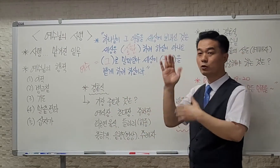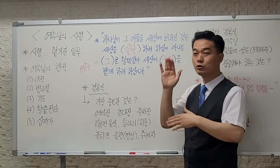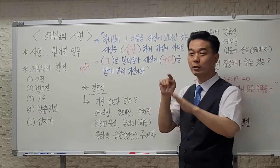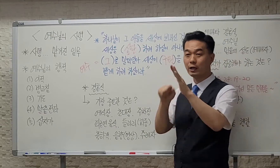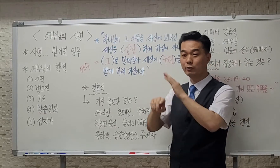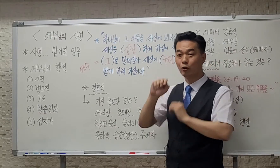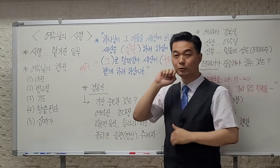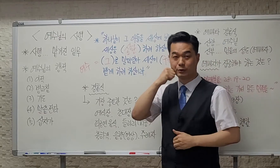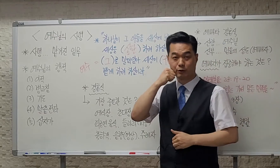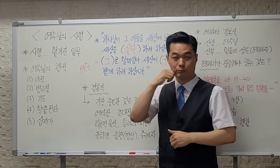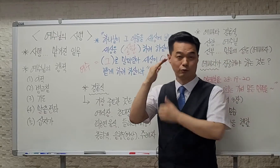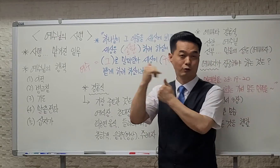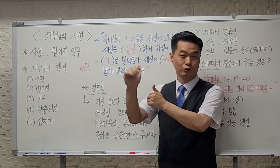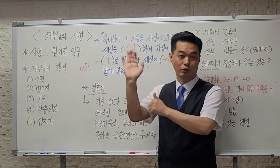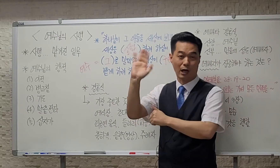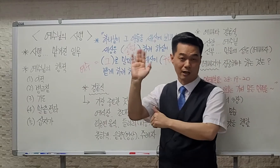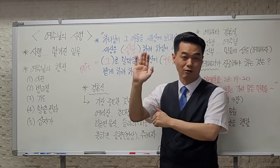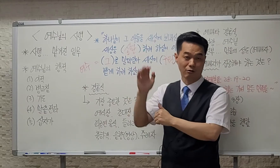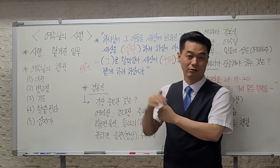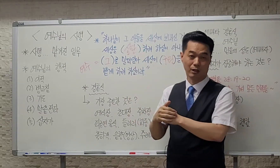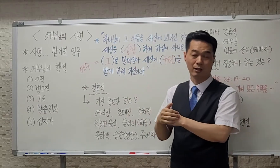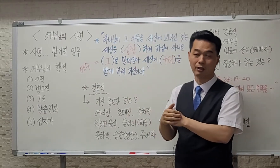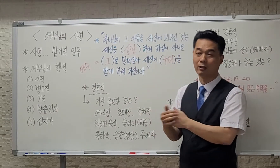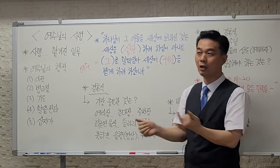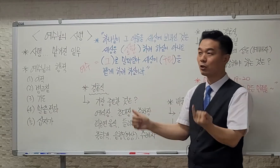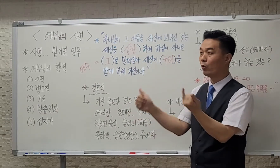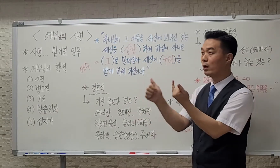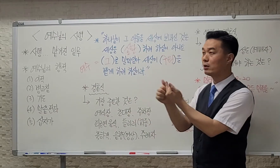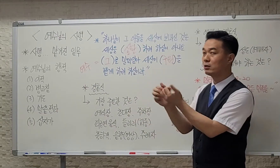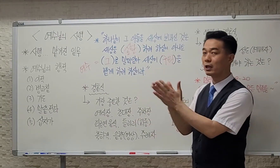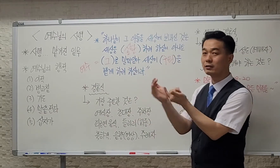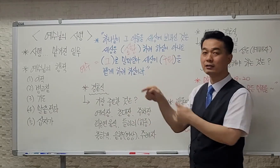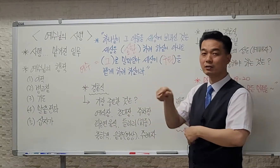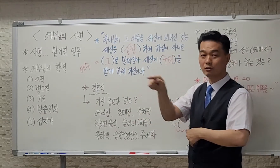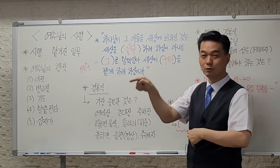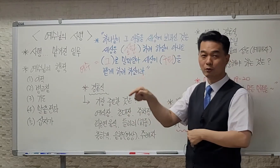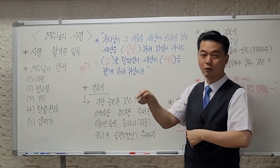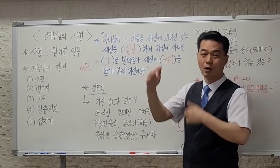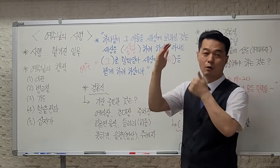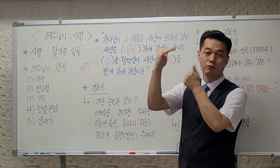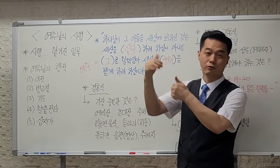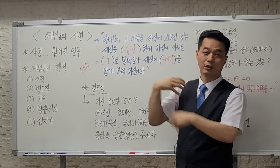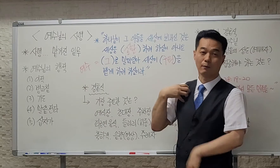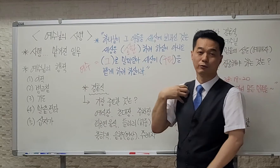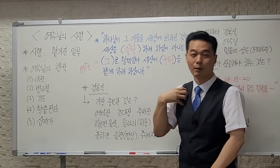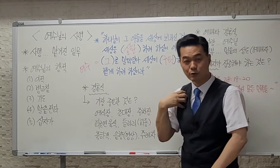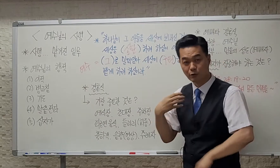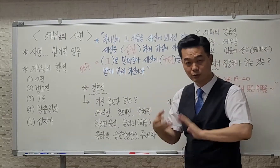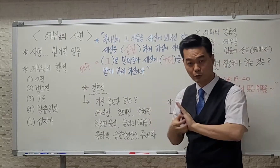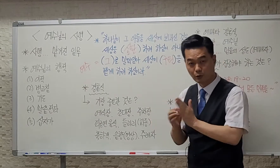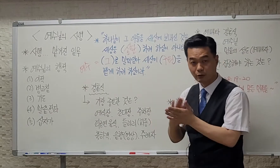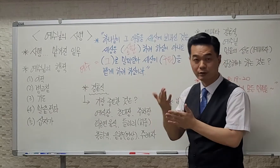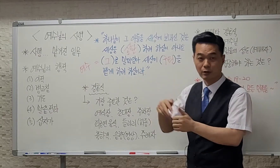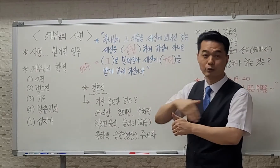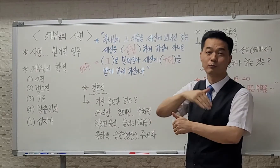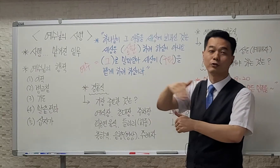요즘에는 가기도 어렵죠. 불러주지도 않아요. 네. 결혼하는 당사자들도 부르기가 부담스러울 정도가 됐어요. 요즘